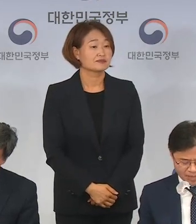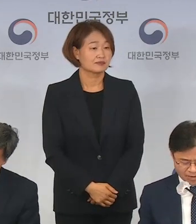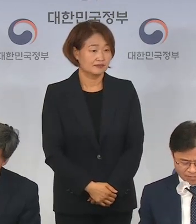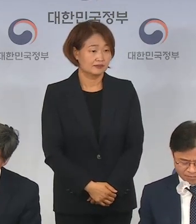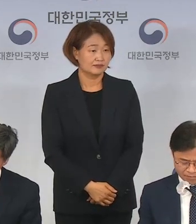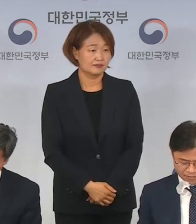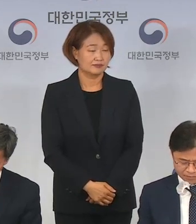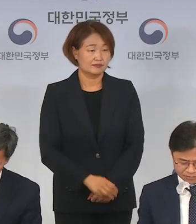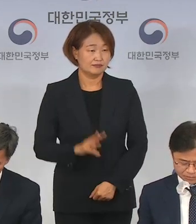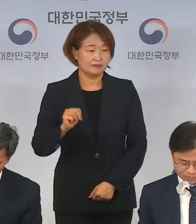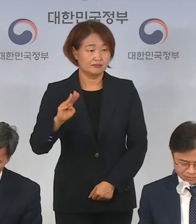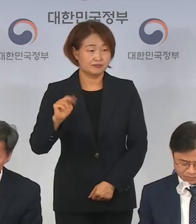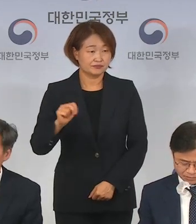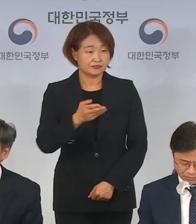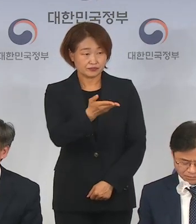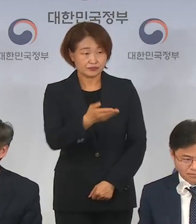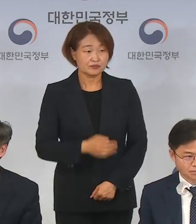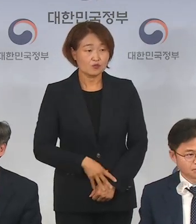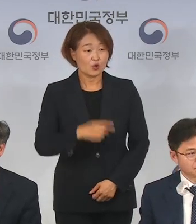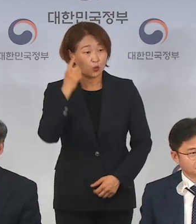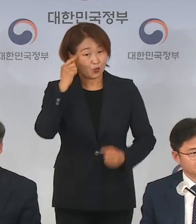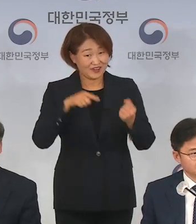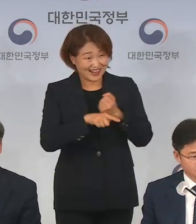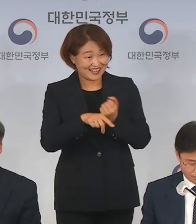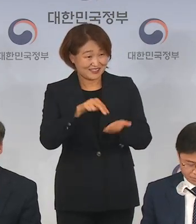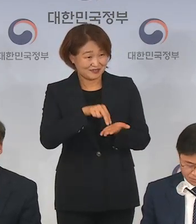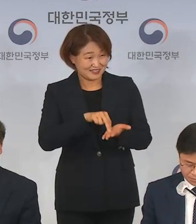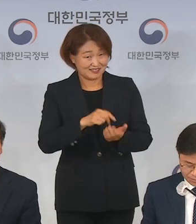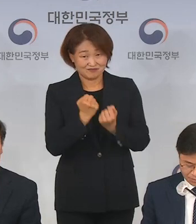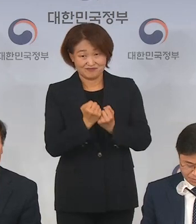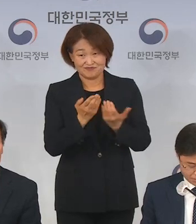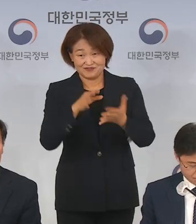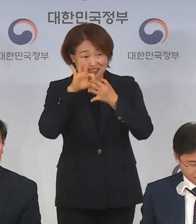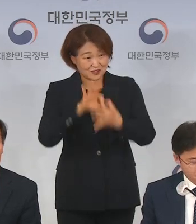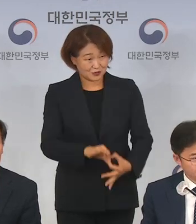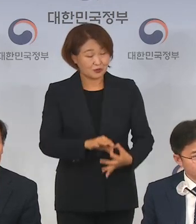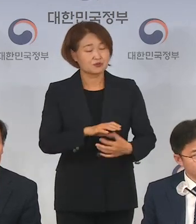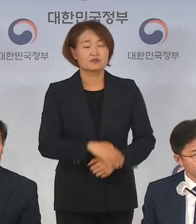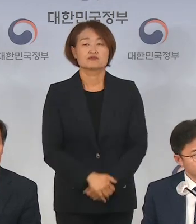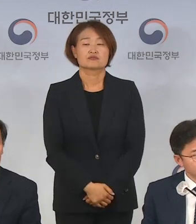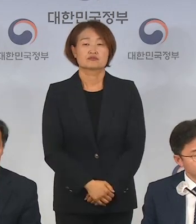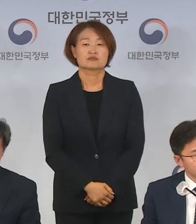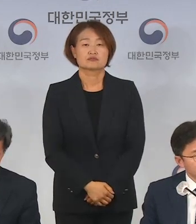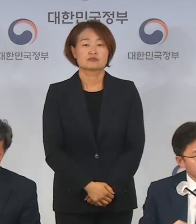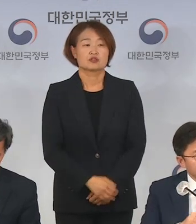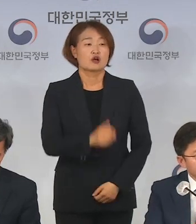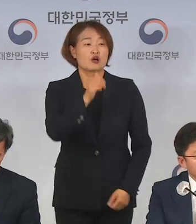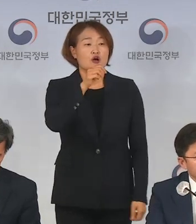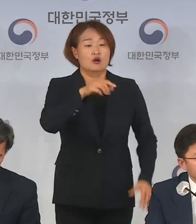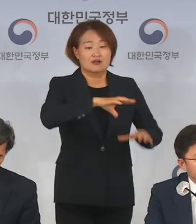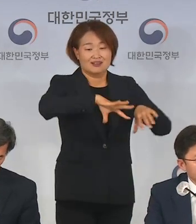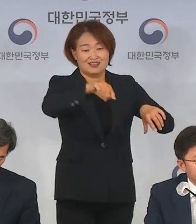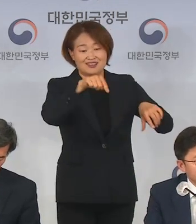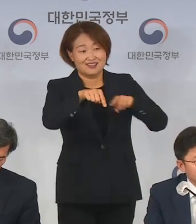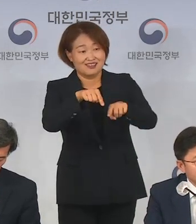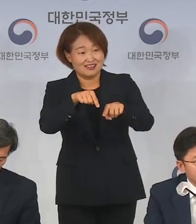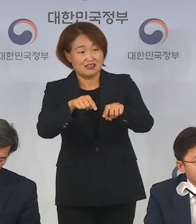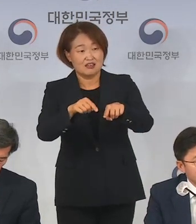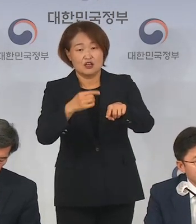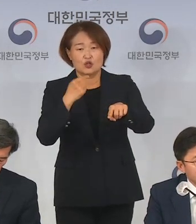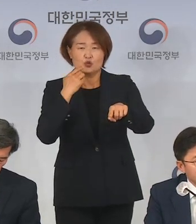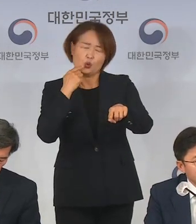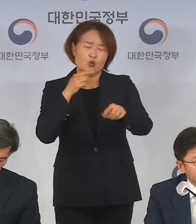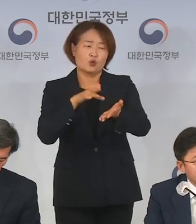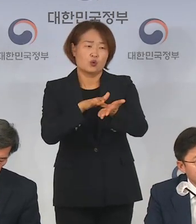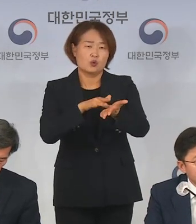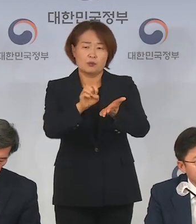드리겠습니다. 네, MBN 김태희입니다. 계속 과학적 측면을 보겠다라고 말씀을 하셨는데요. 그러면은 후쿠시마 처리 후 오염수의 또